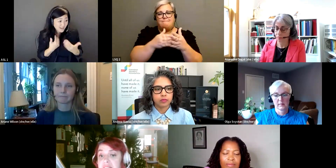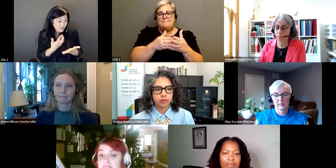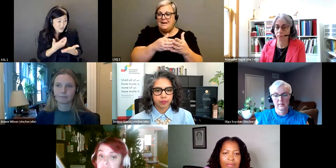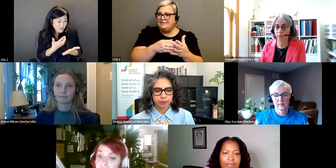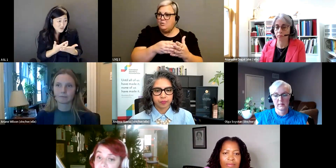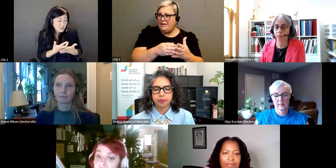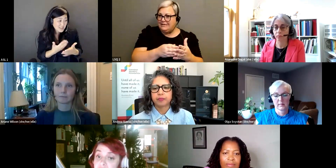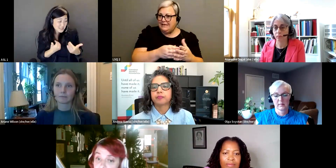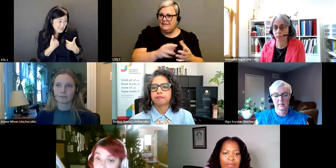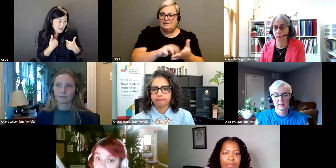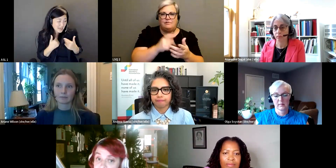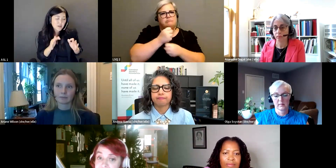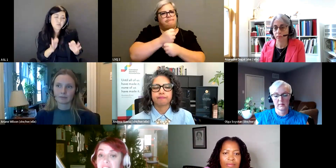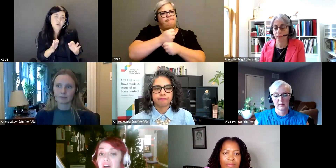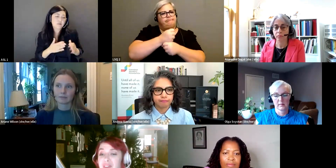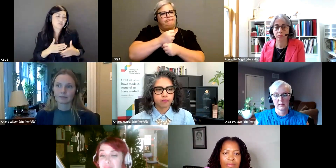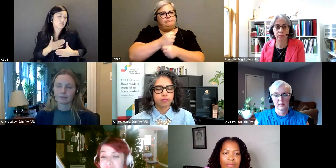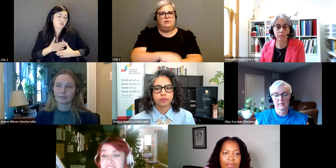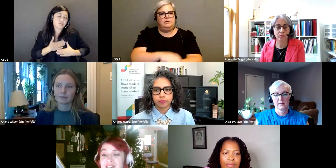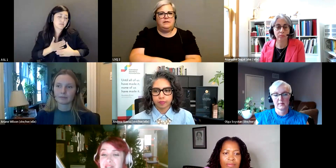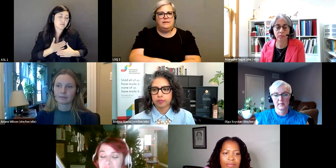J'encourage les personnes qui